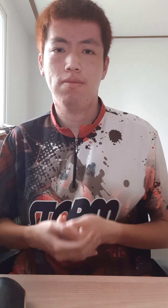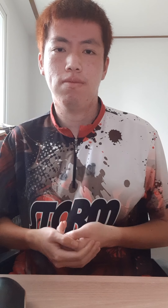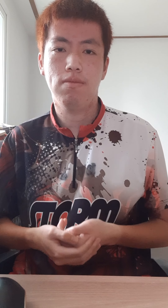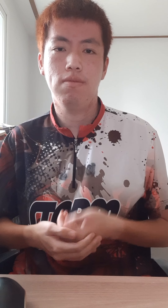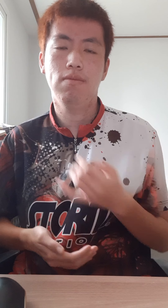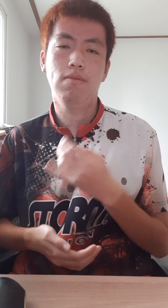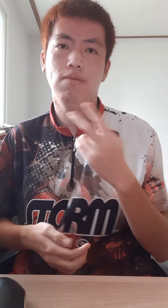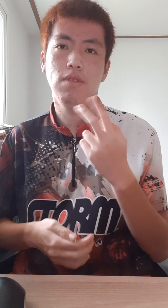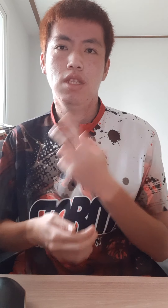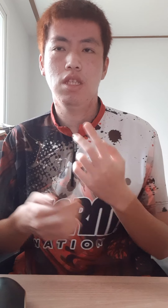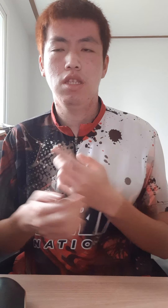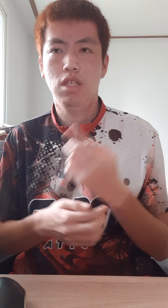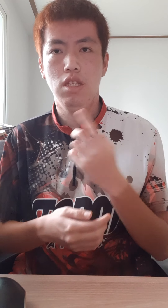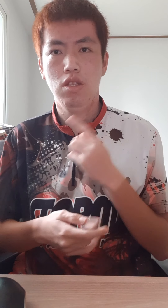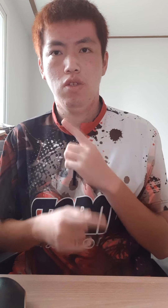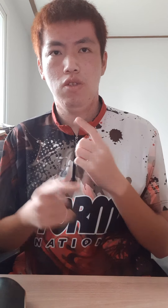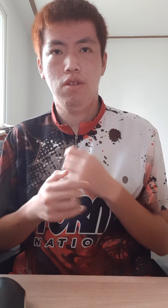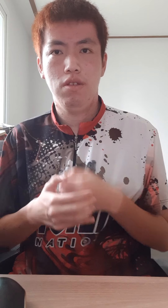사회복지기관 단체장과의 시간을 가졌습니다.